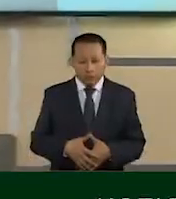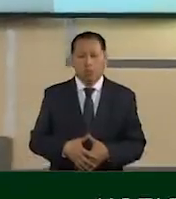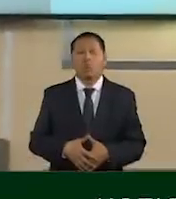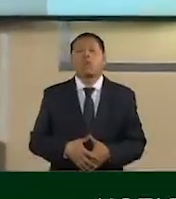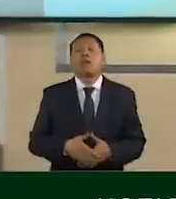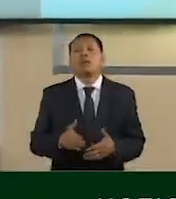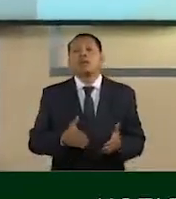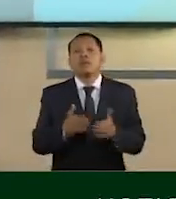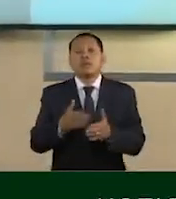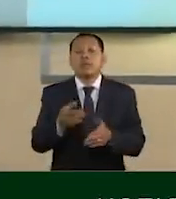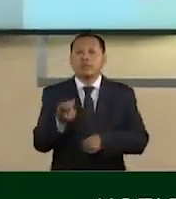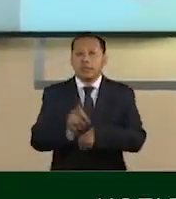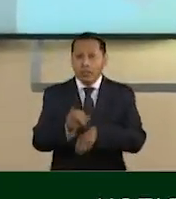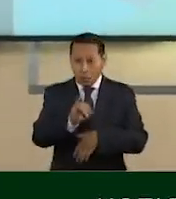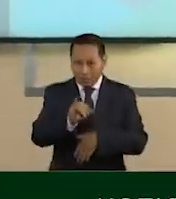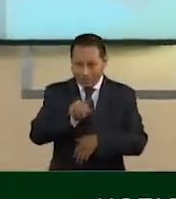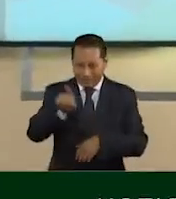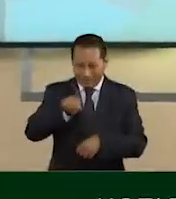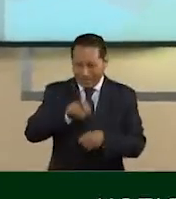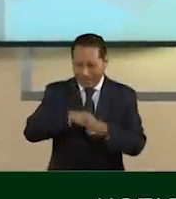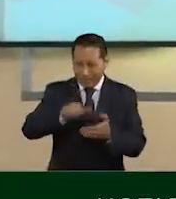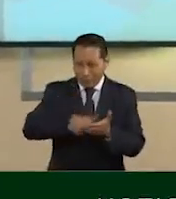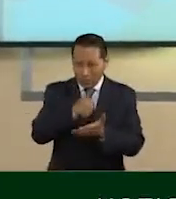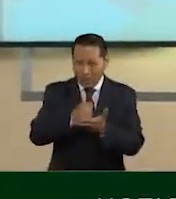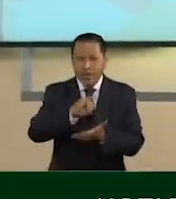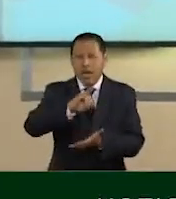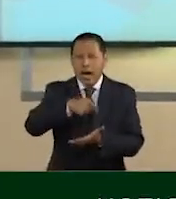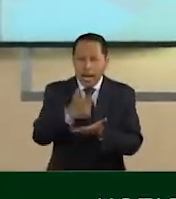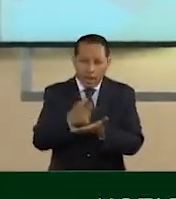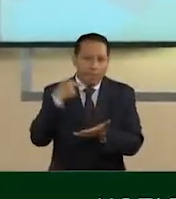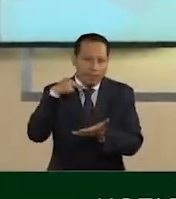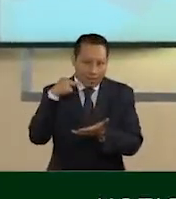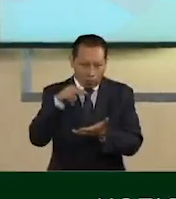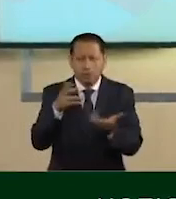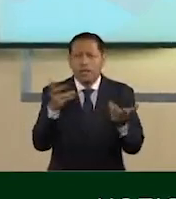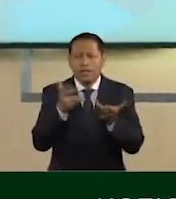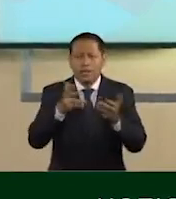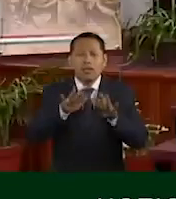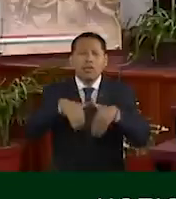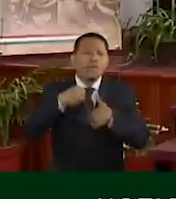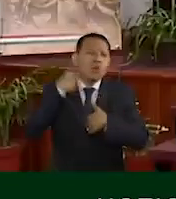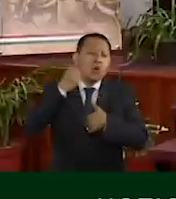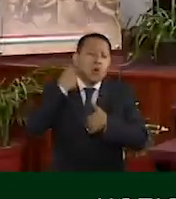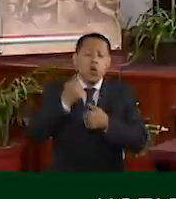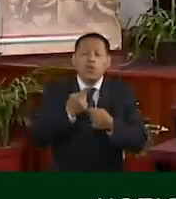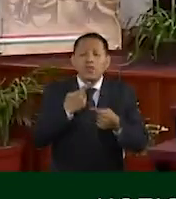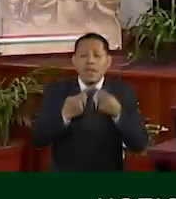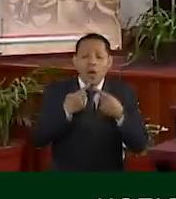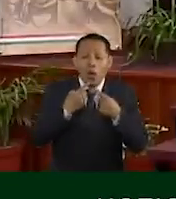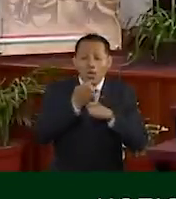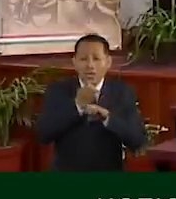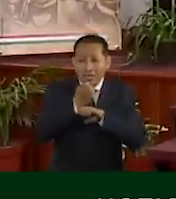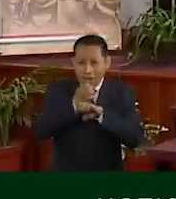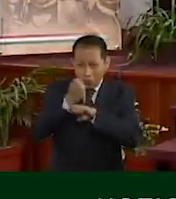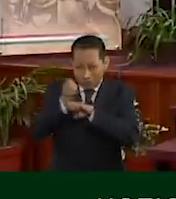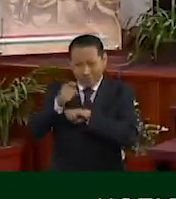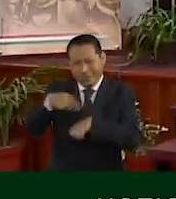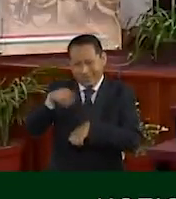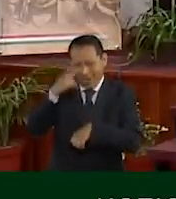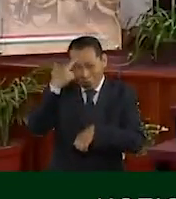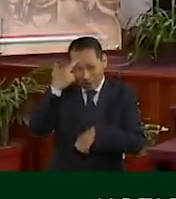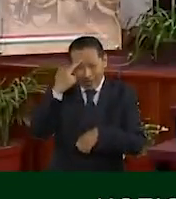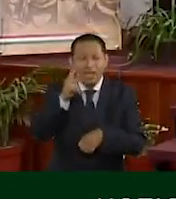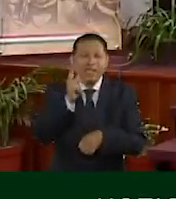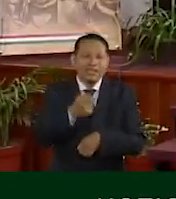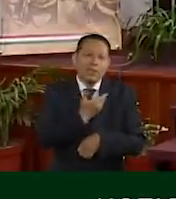Mire, este jueves en la ciudad de Xalapa, Veracruz, se realizó uno de los foros de diálogo estatal en el que se discuten, usted recordará, las